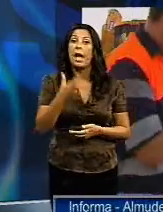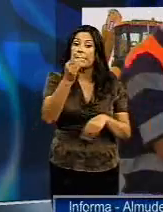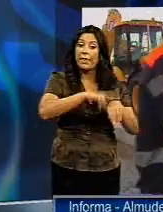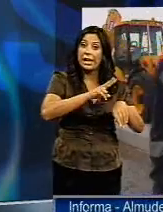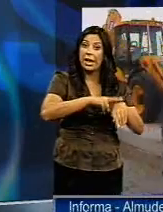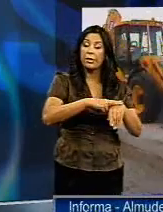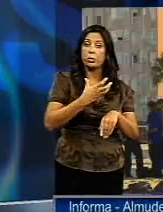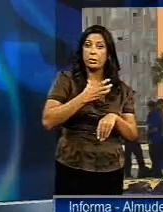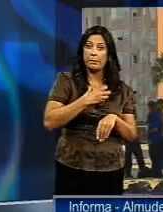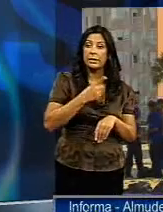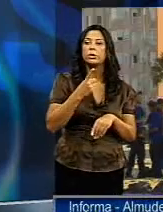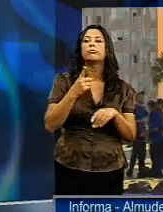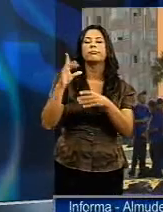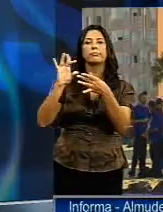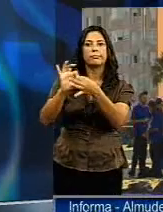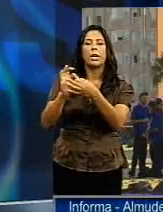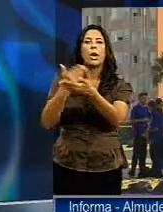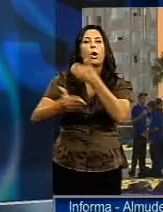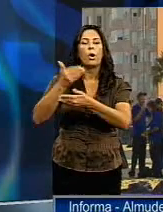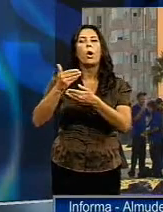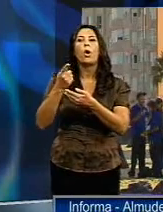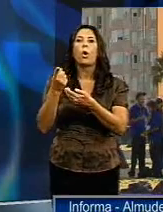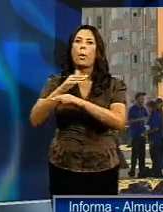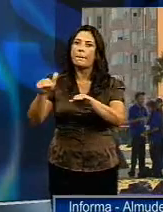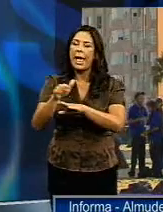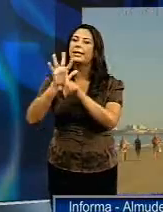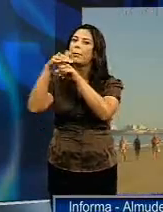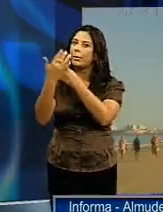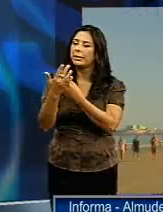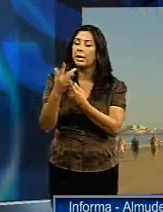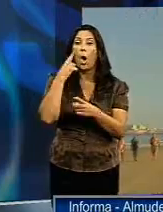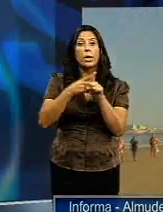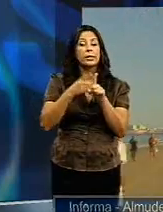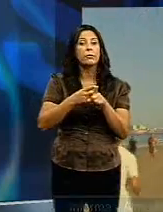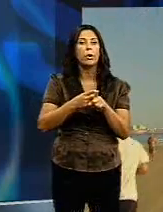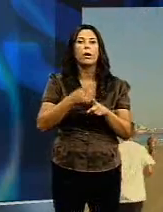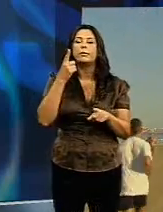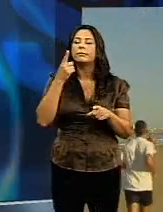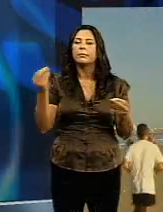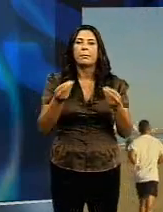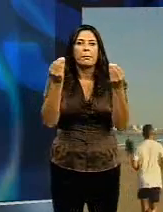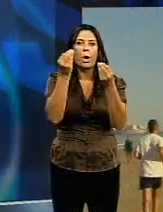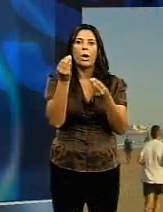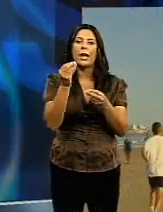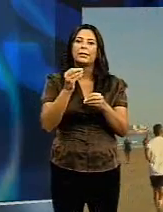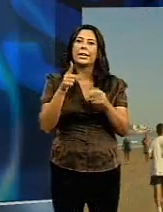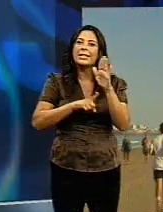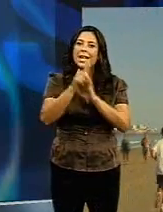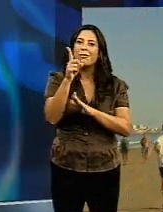del consistorio estarán en coordinación con la de Playas y Medio Ambiente para asegurar el mejor desarrollo de esta fiesta tan tradicional.